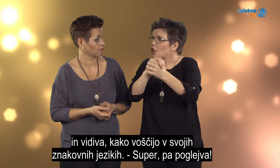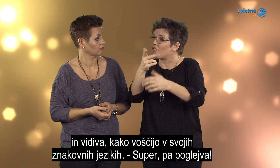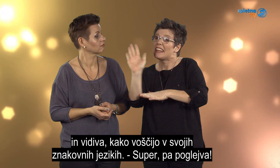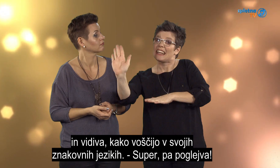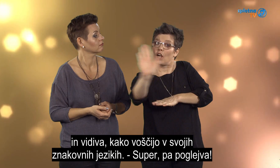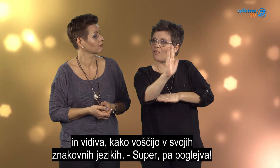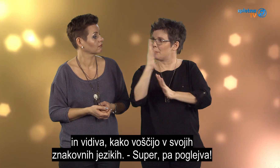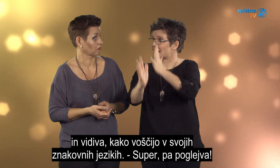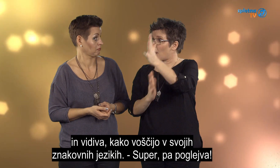znakovnih jezikih.